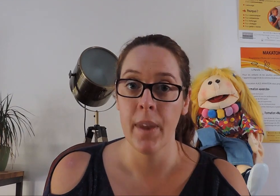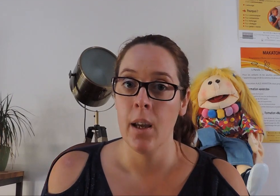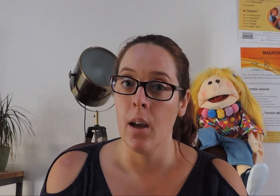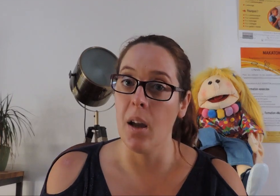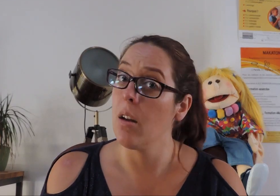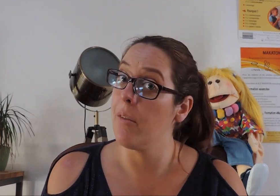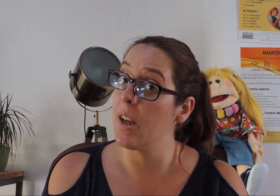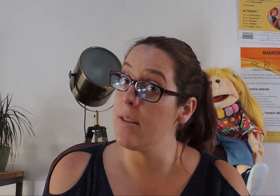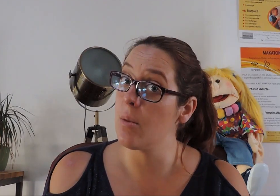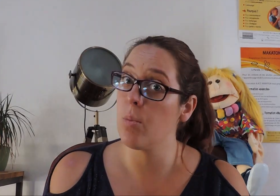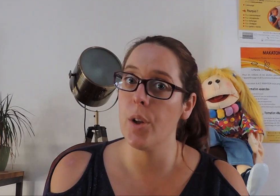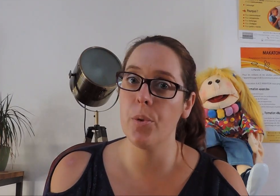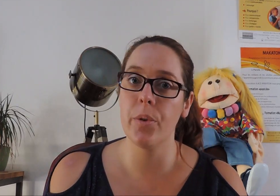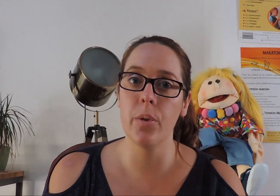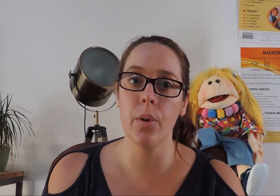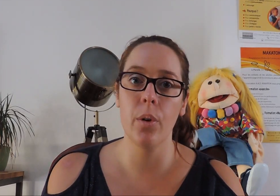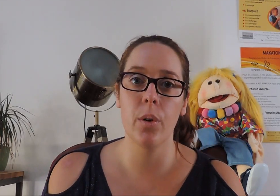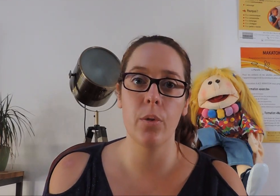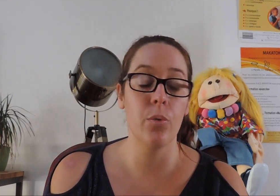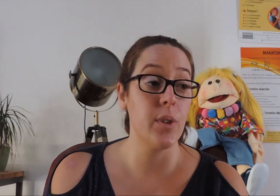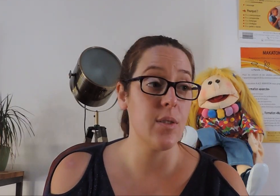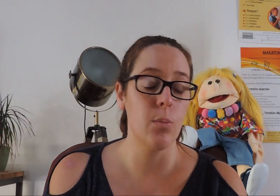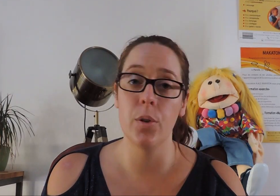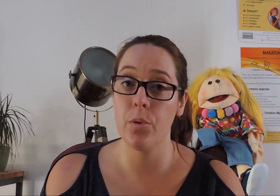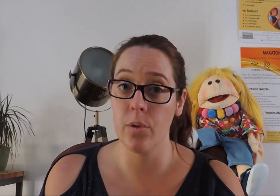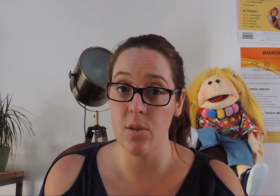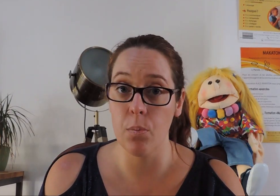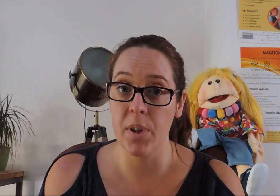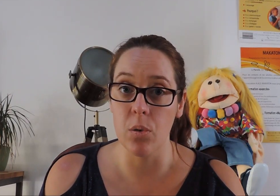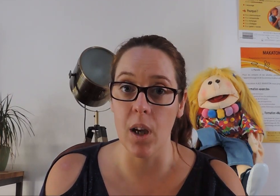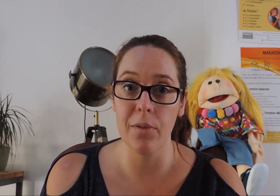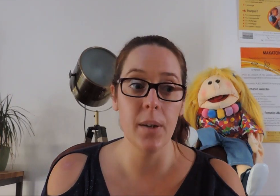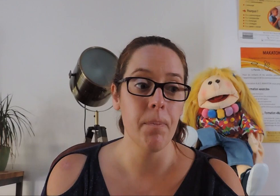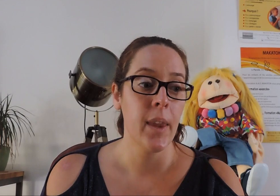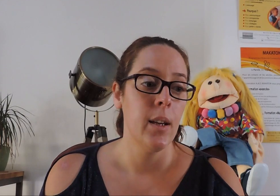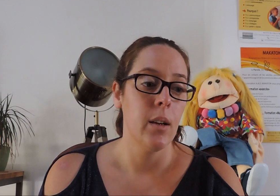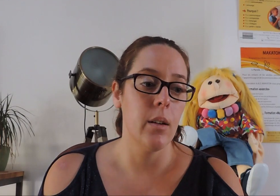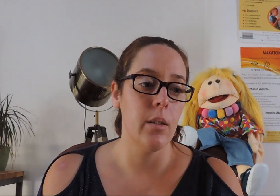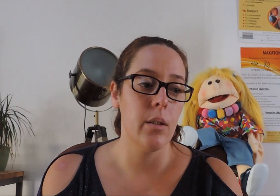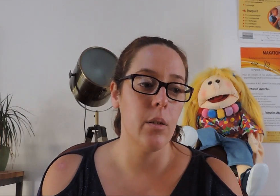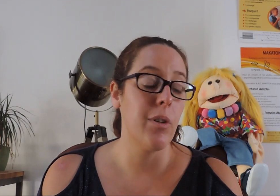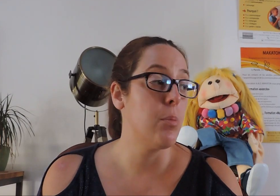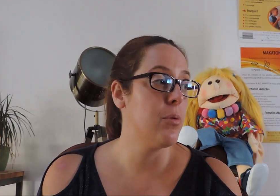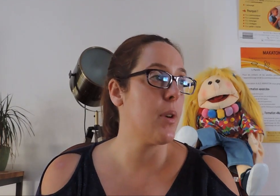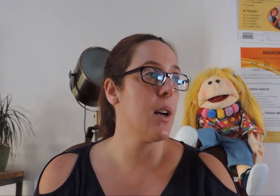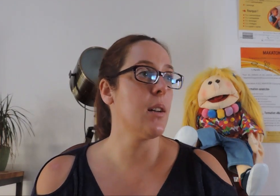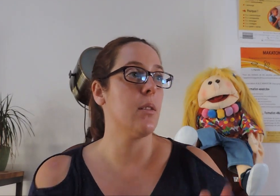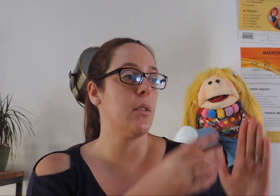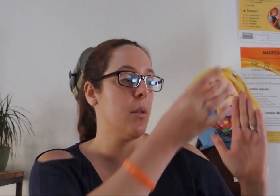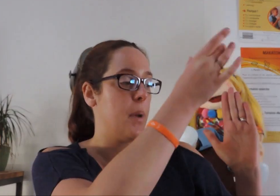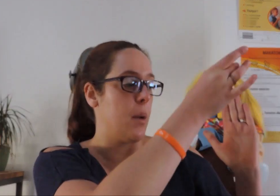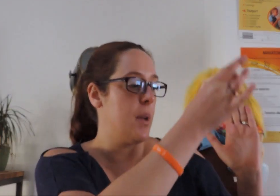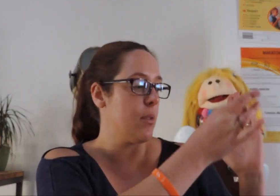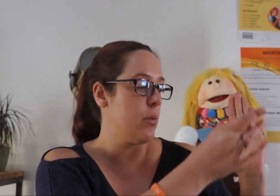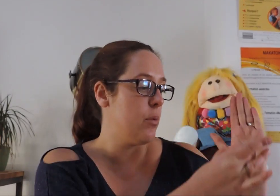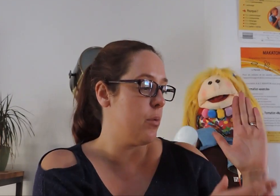avec les emplois du temps souvent des emplois du temps qui sont pictographiés on va pouvoir permettre de